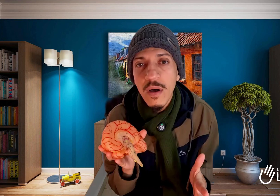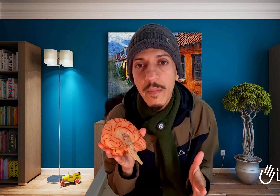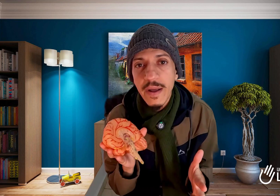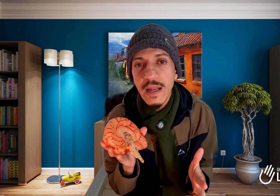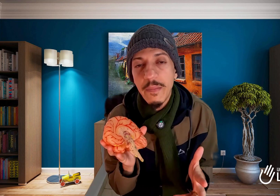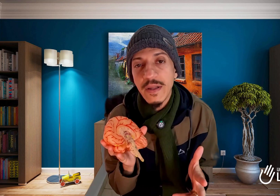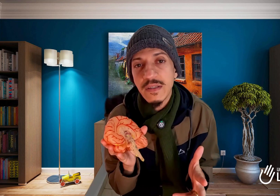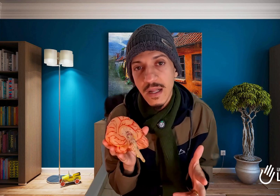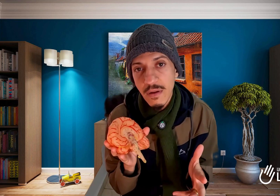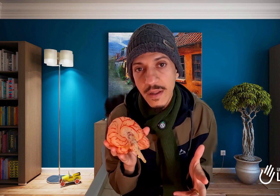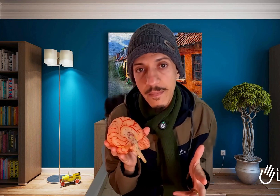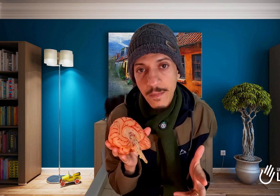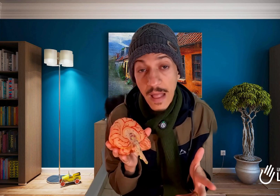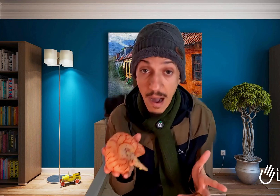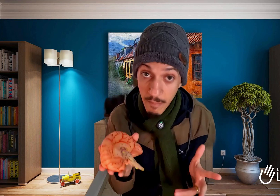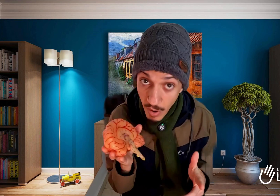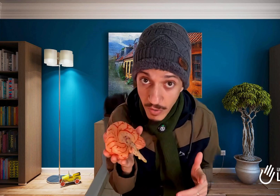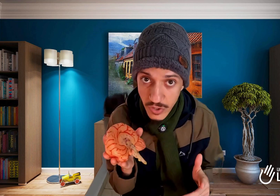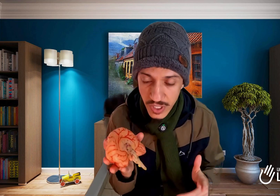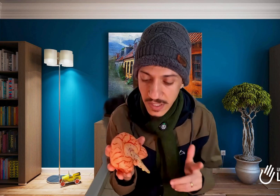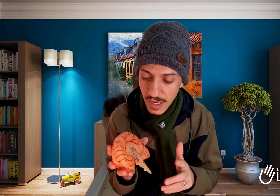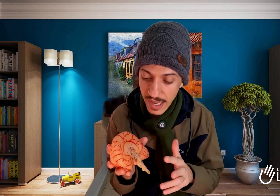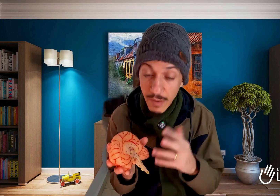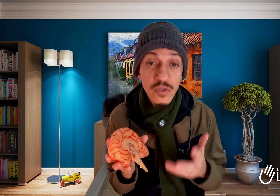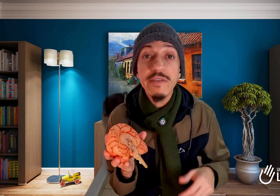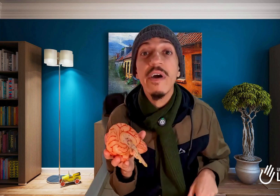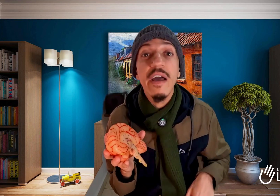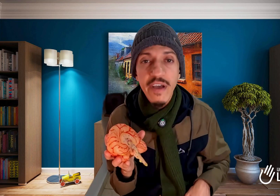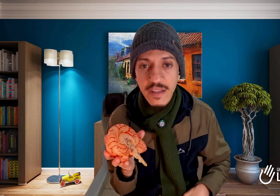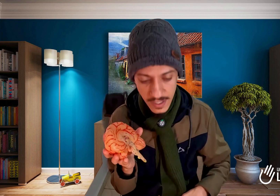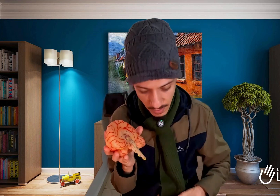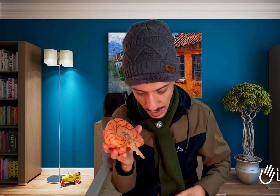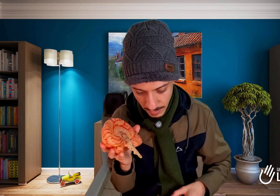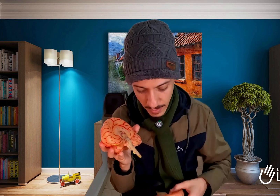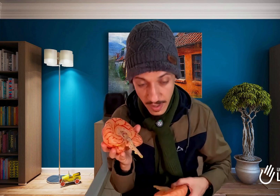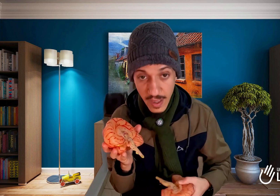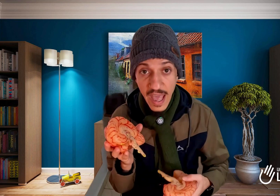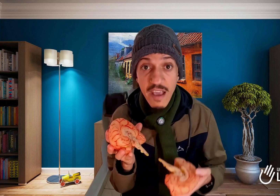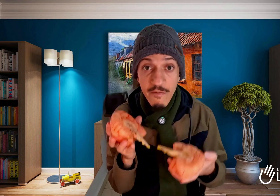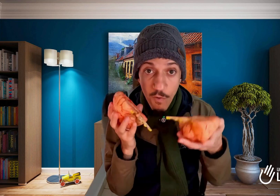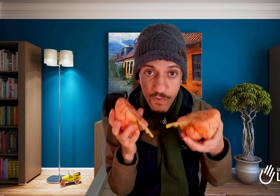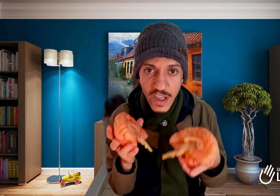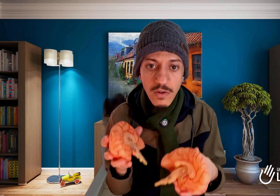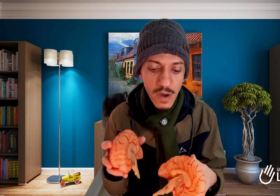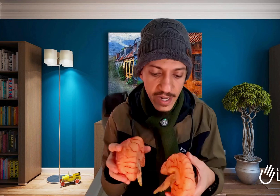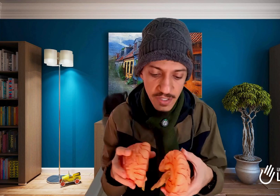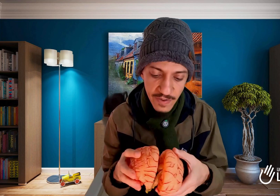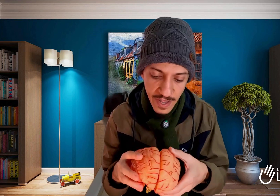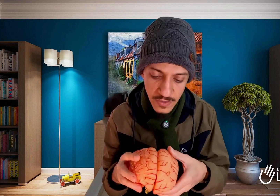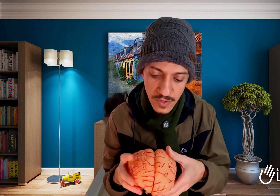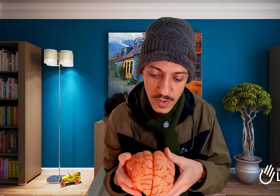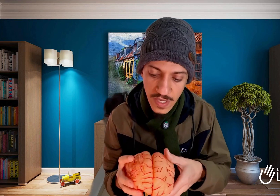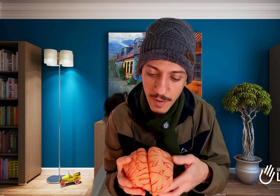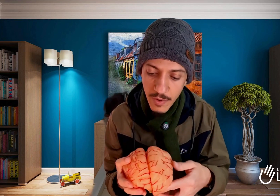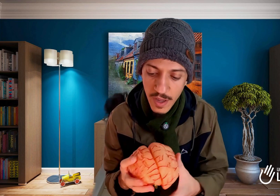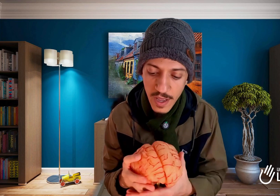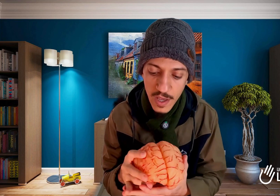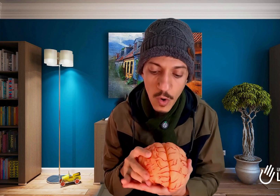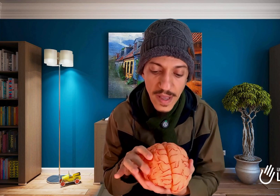aquele aprendizado ali. A boa notícia é que é possível reverter esse quadro, envolvendo áreas diferentes do seu cérebro e começando